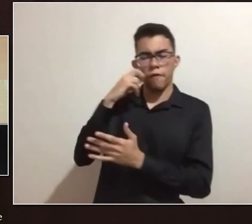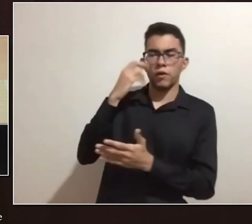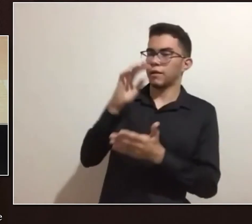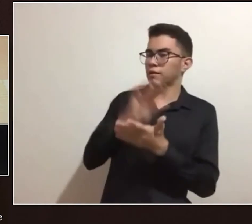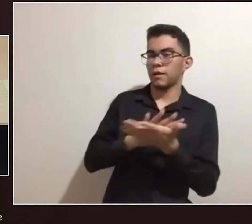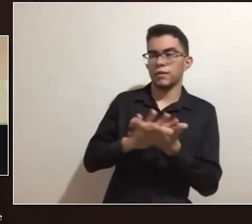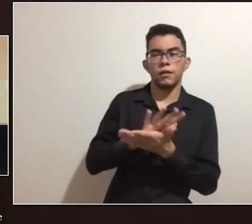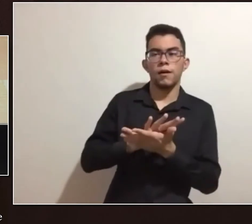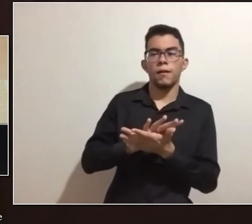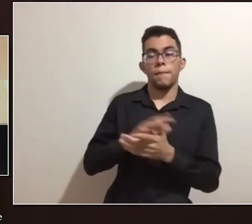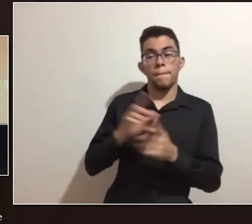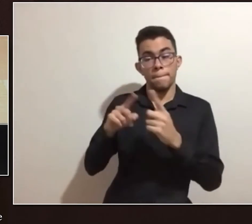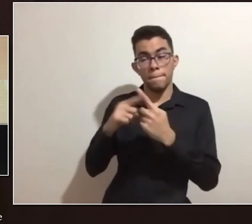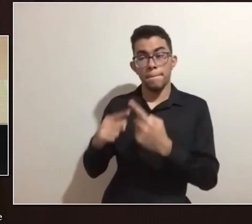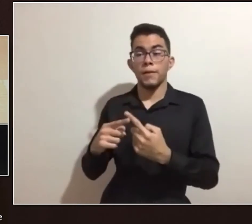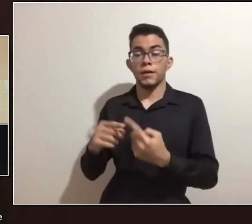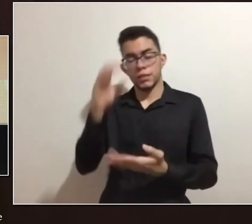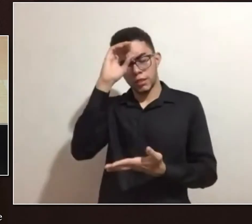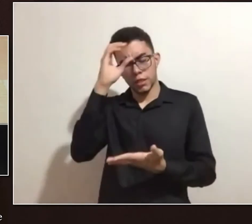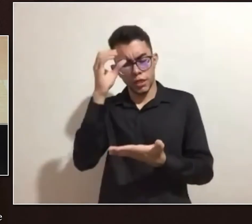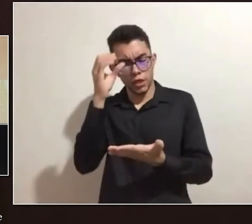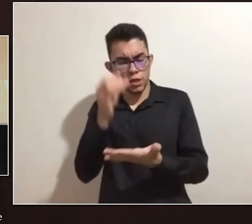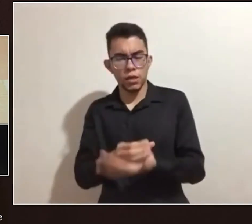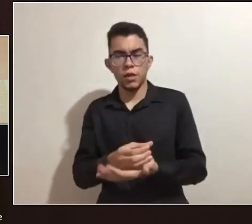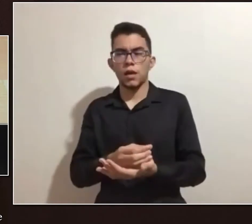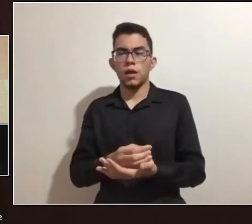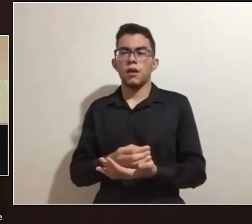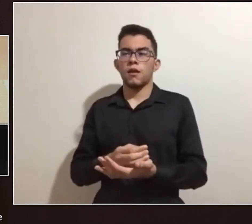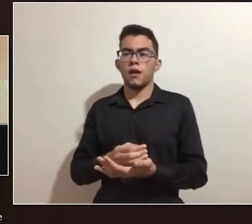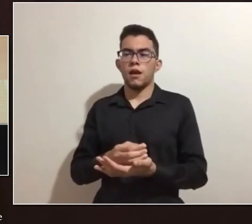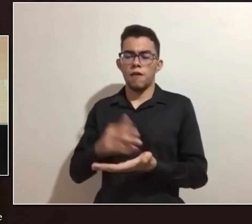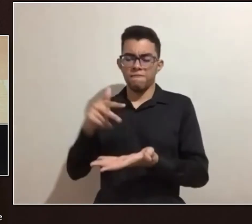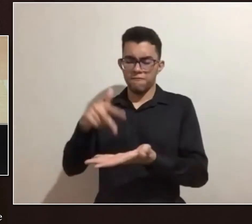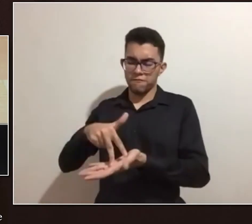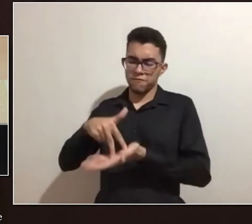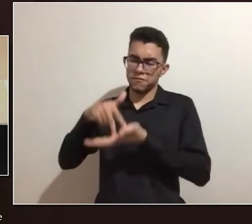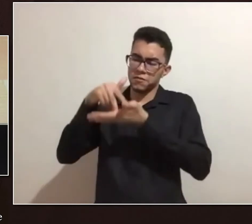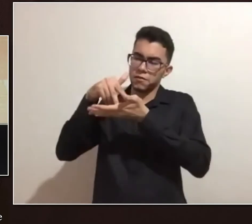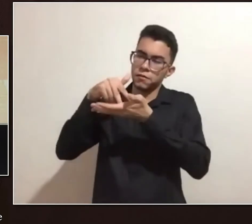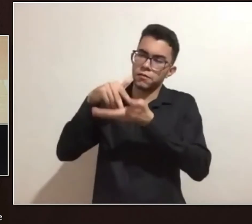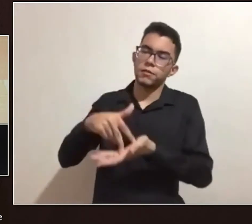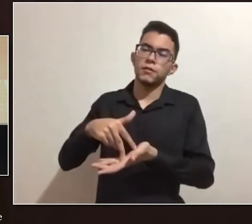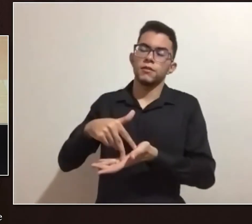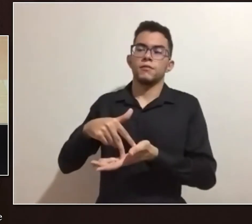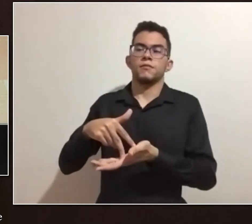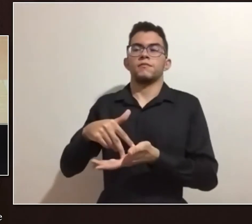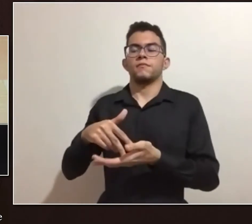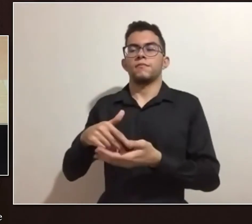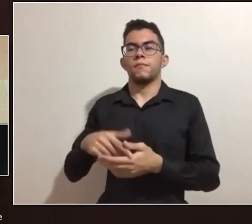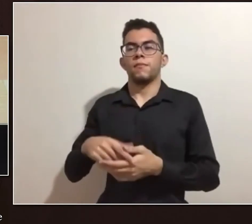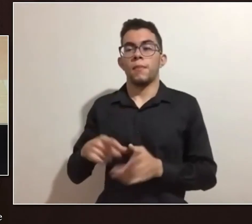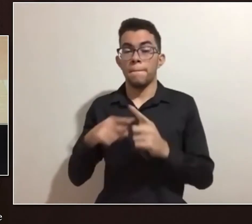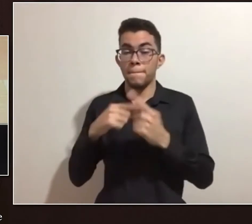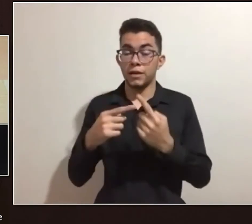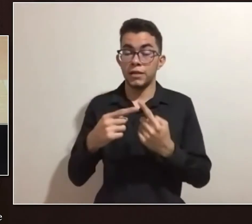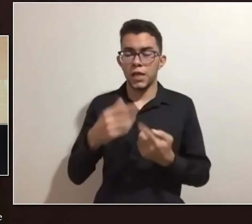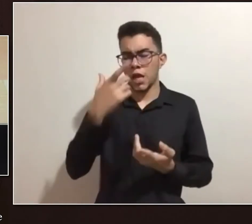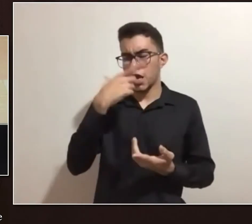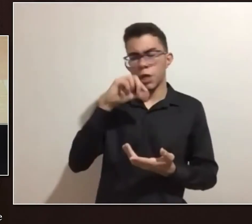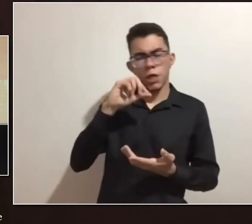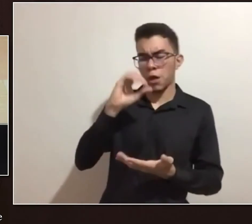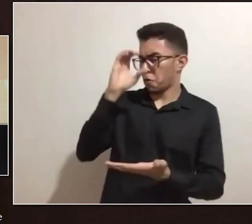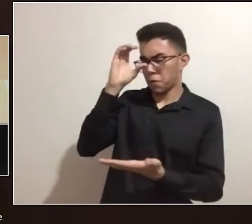portanto, os que credes é a preciosidade, mas para os descrentes a pedra que os